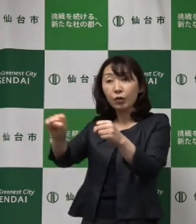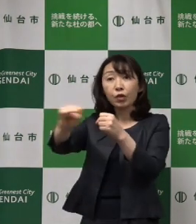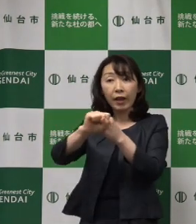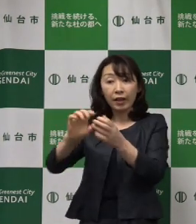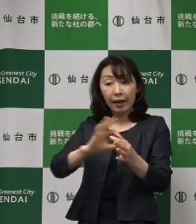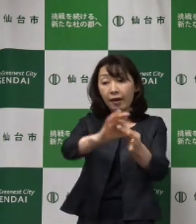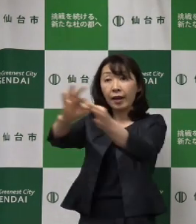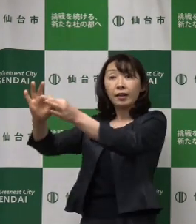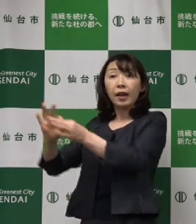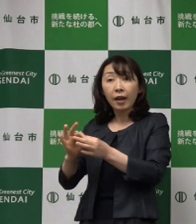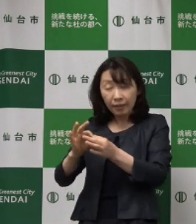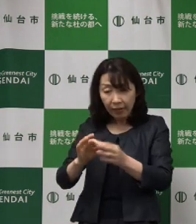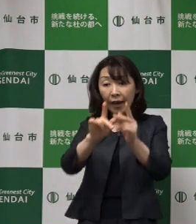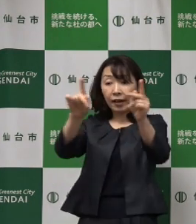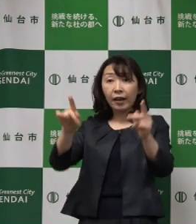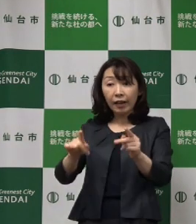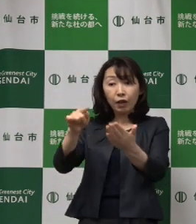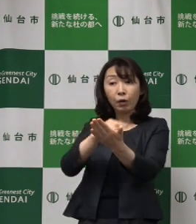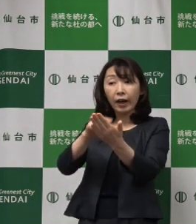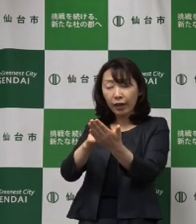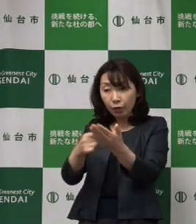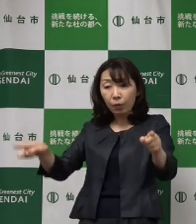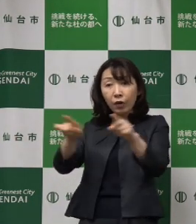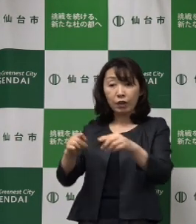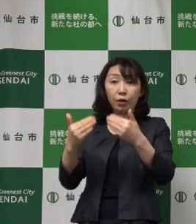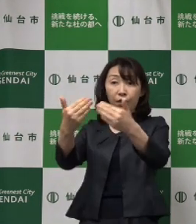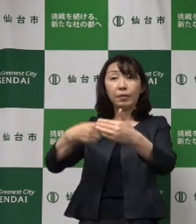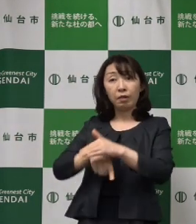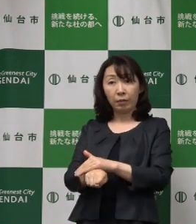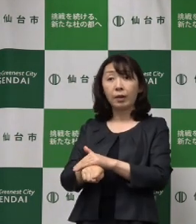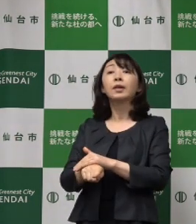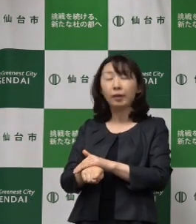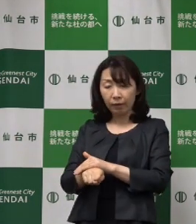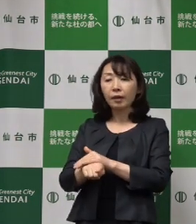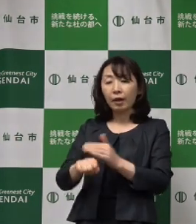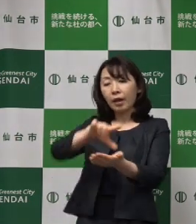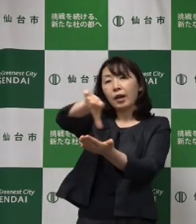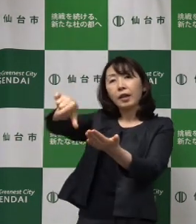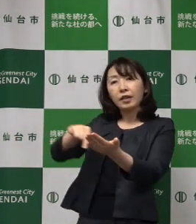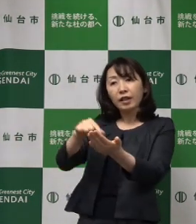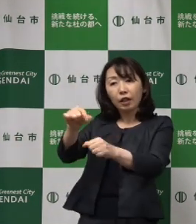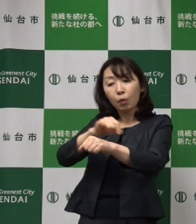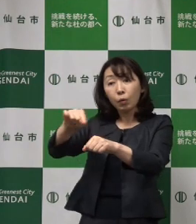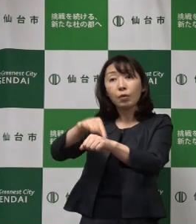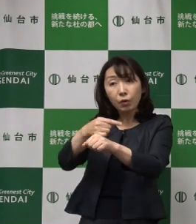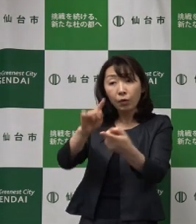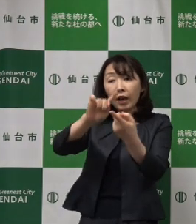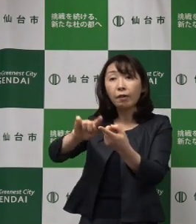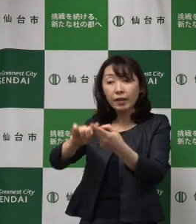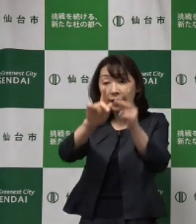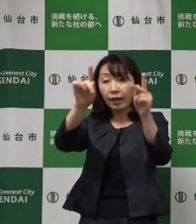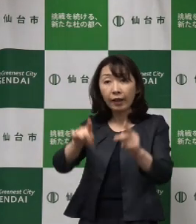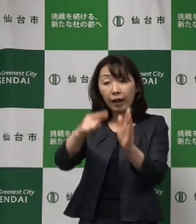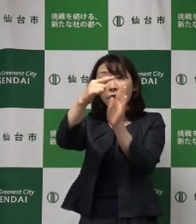ら共に課題の解決を目指していくものでございます。地域の特性に応じた課題や